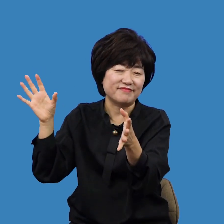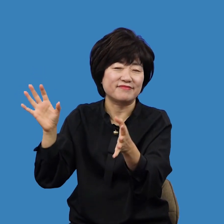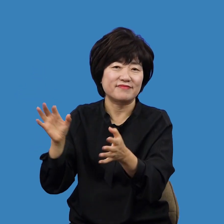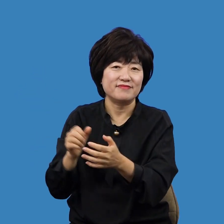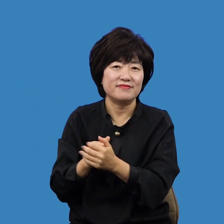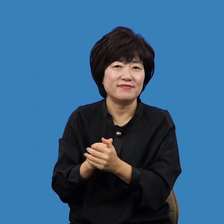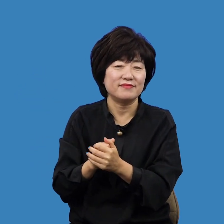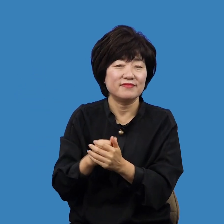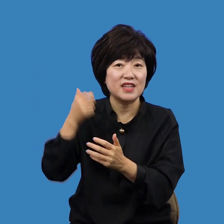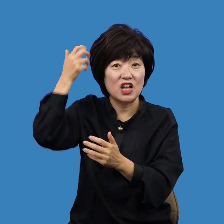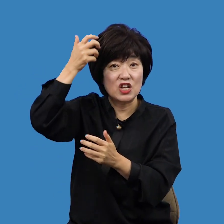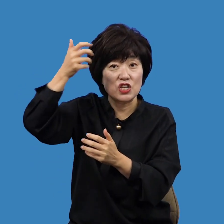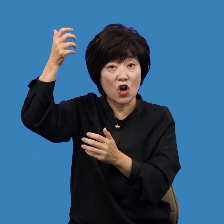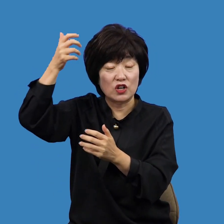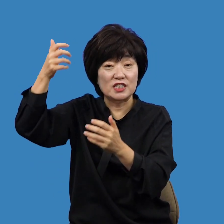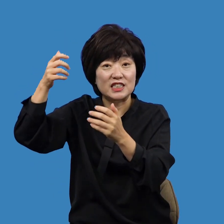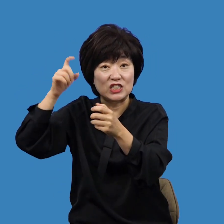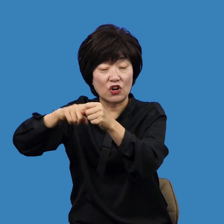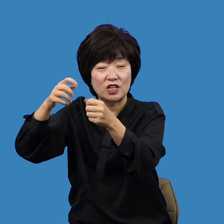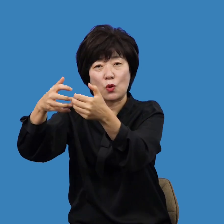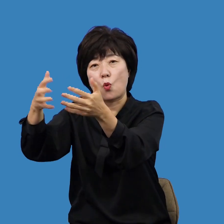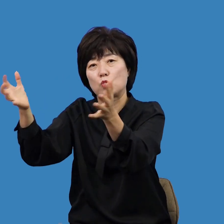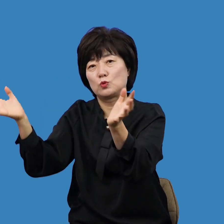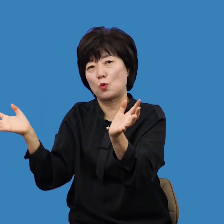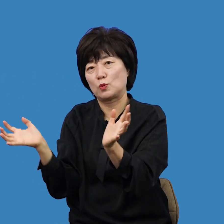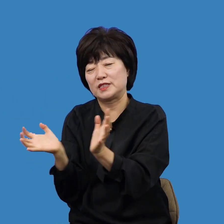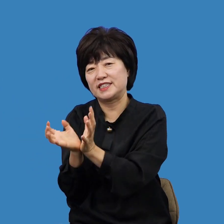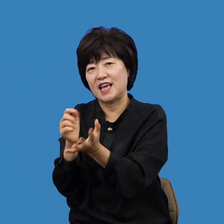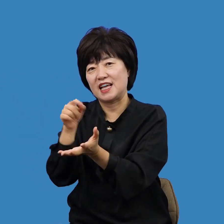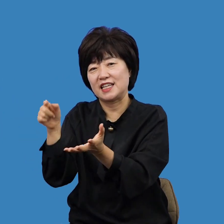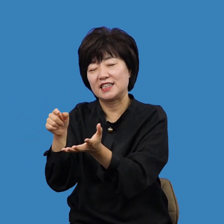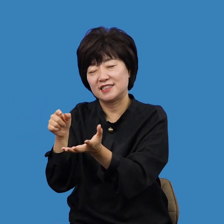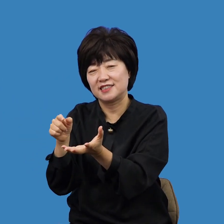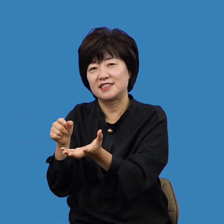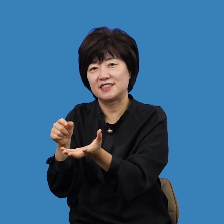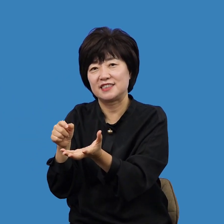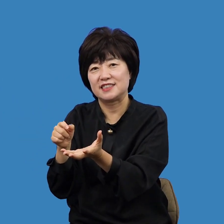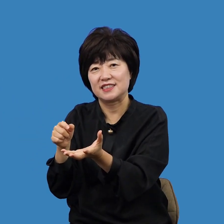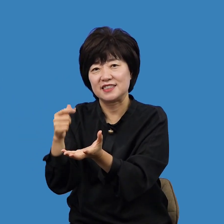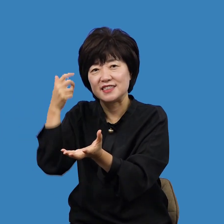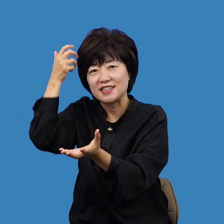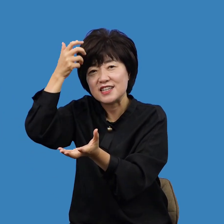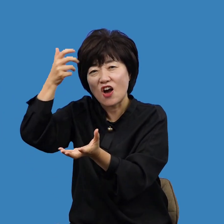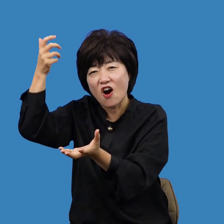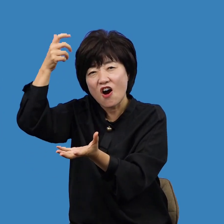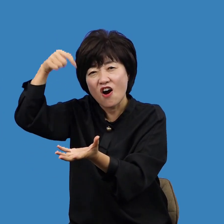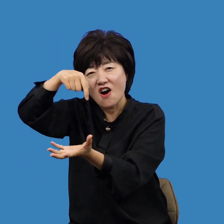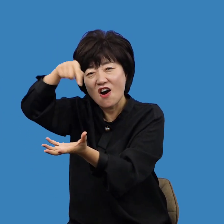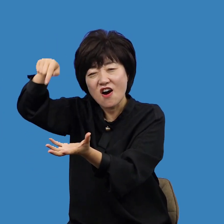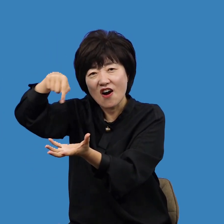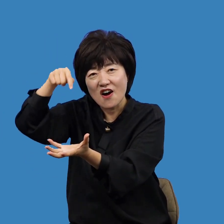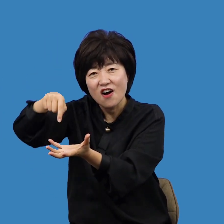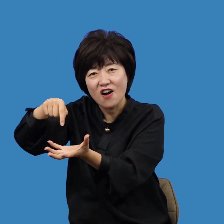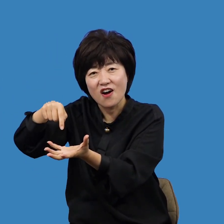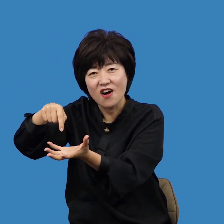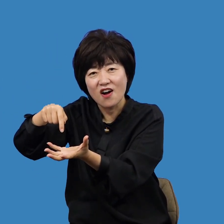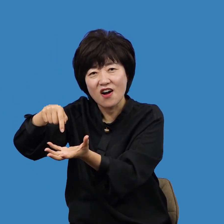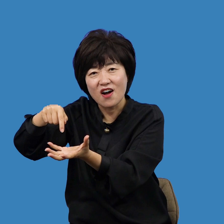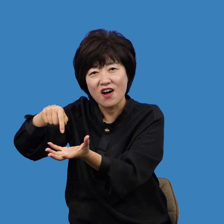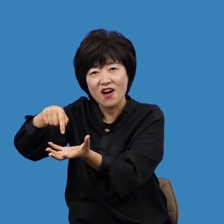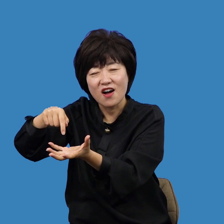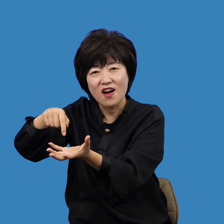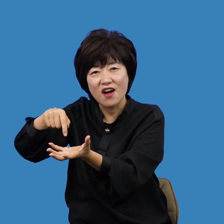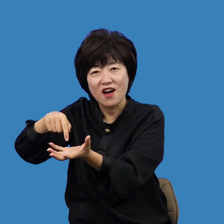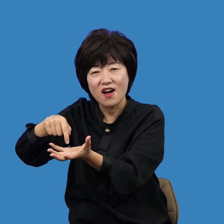그래서 여러분, 영적인 공동체는 잘 들으십시오. 영적인 공동체는 아주 너무 이렇게